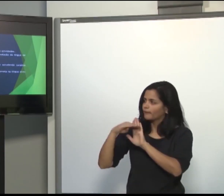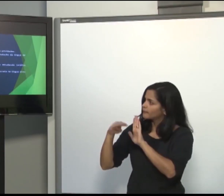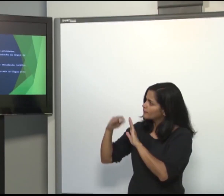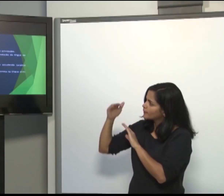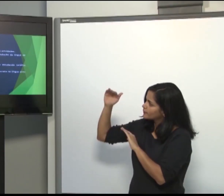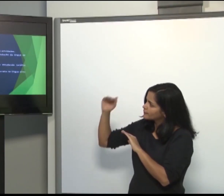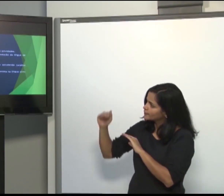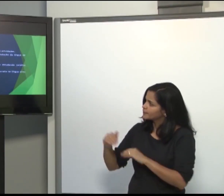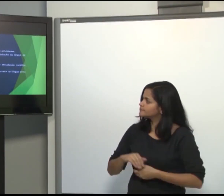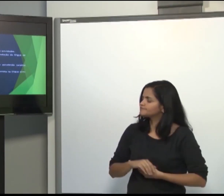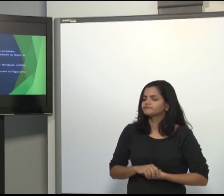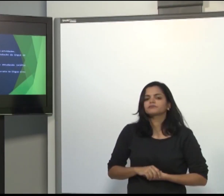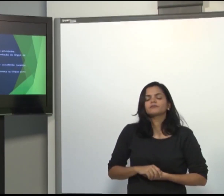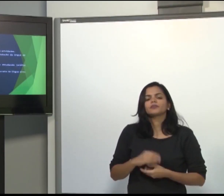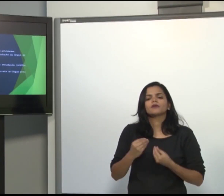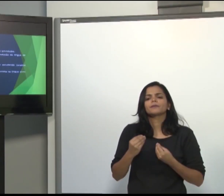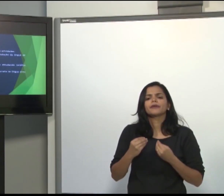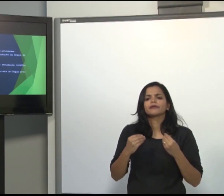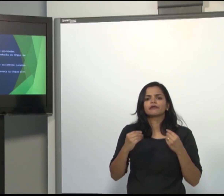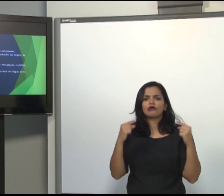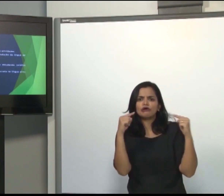Algumas metodologias adequadas, outras não.